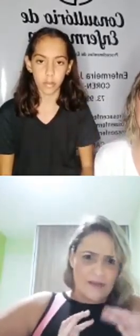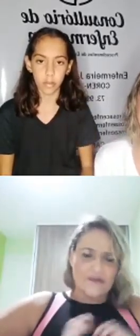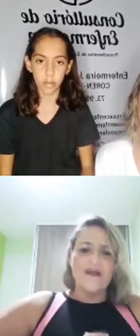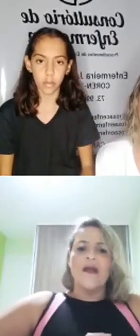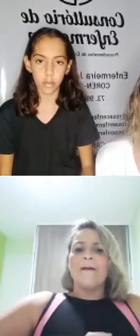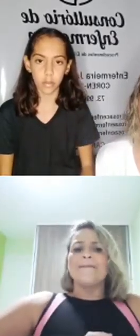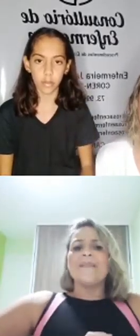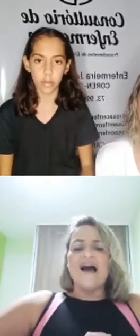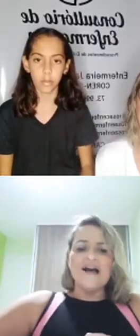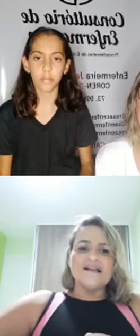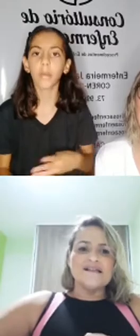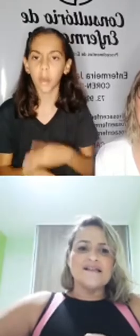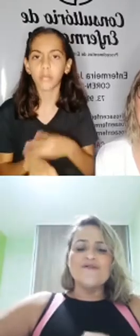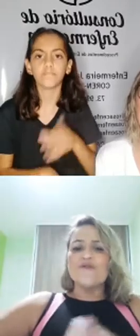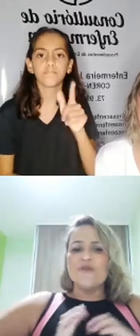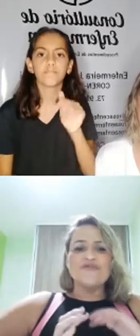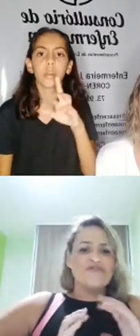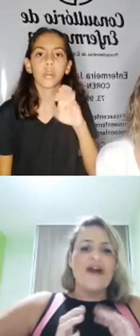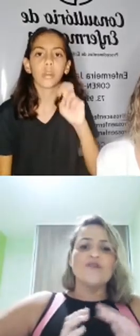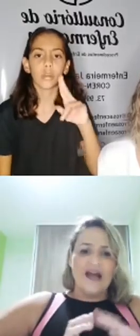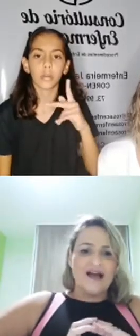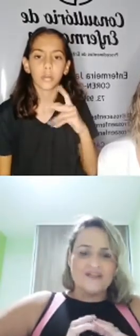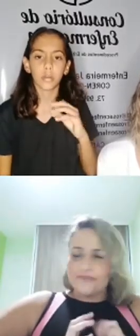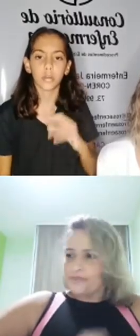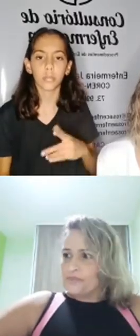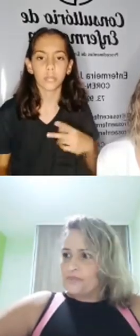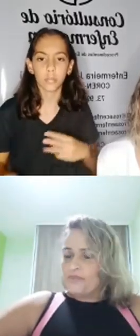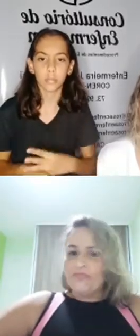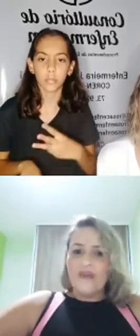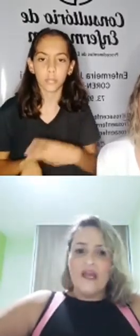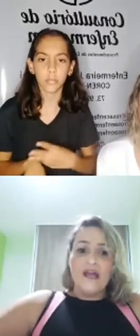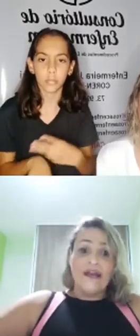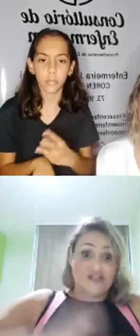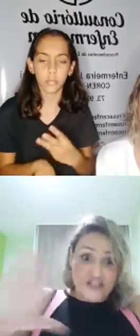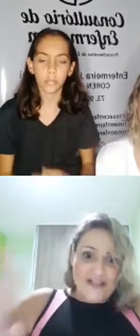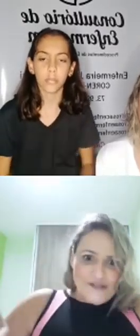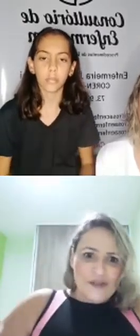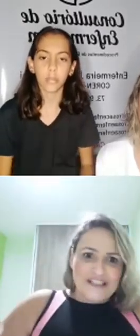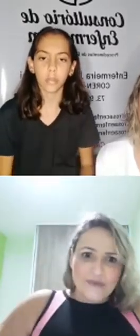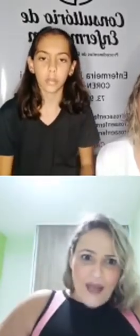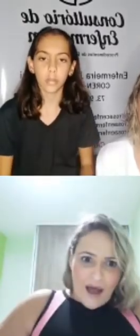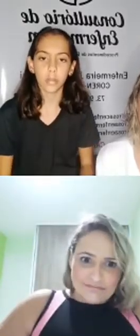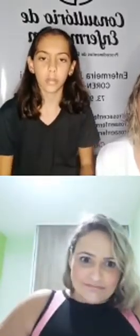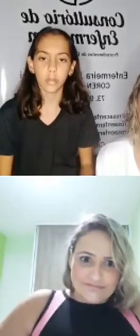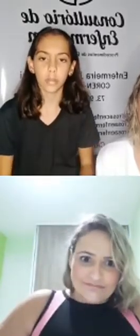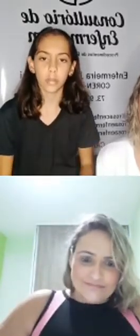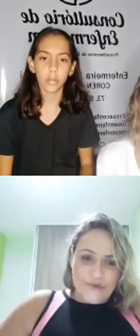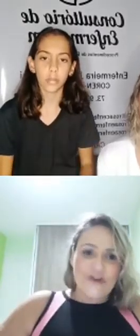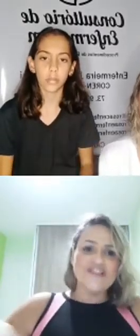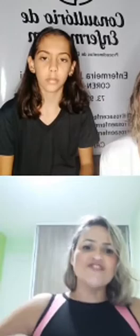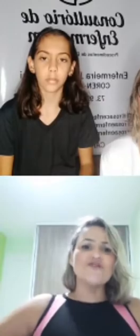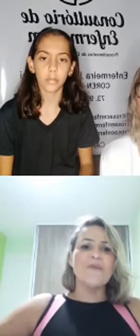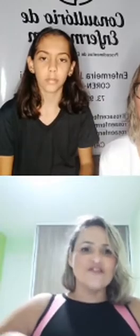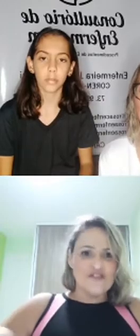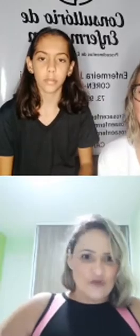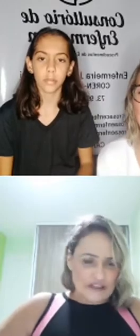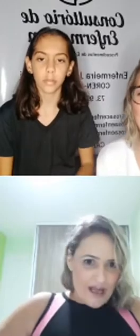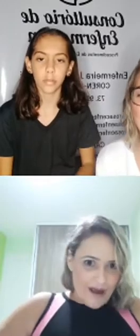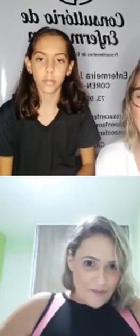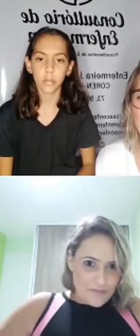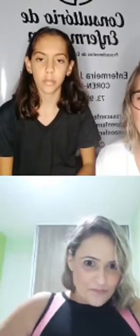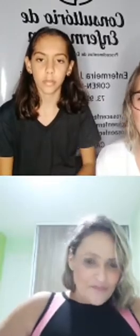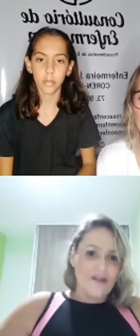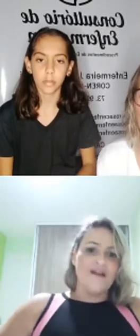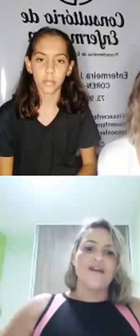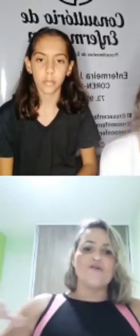WhatsApp, mas tem um grupo de faculdade que a gente está surtando lá. O que a gente não pode